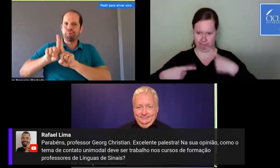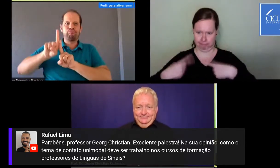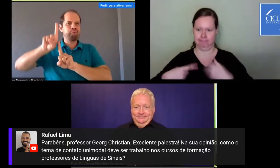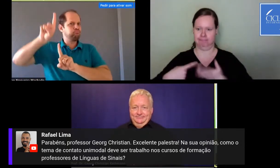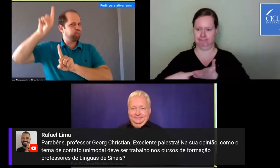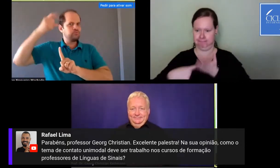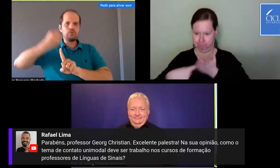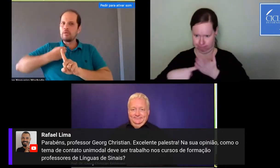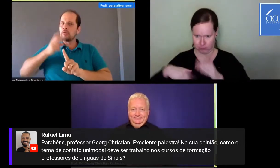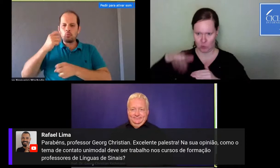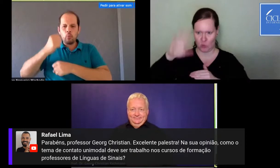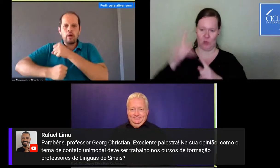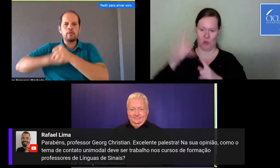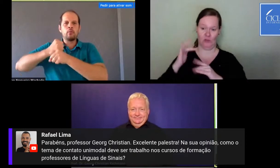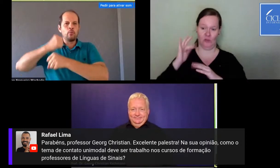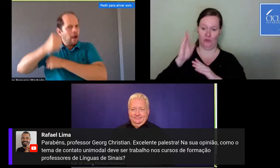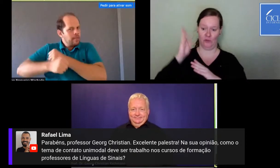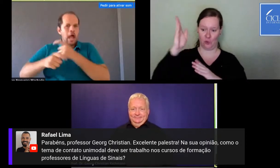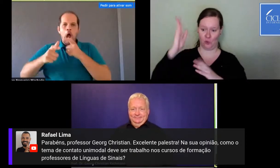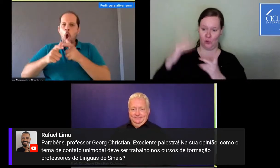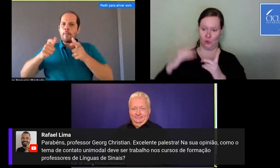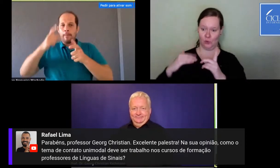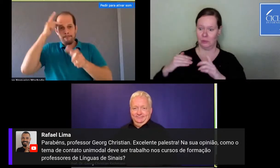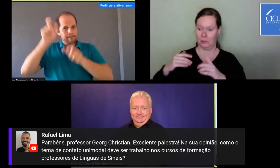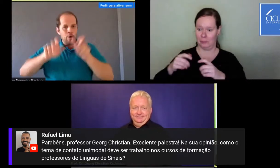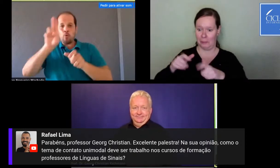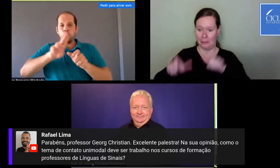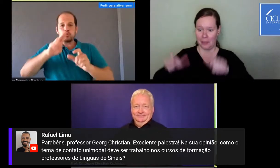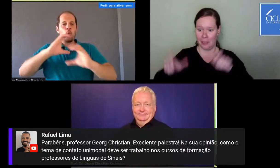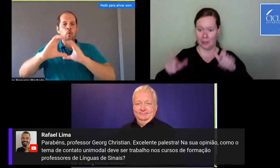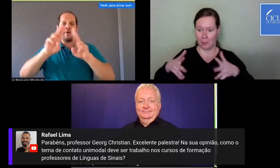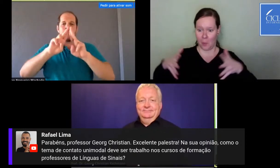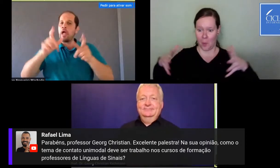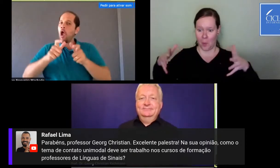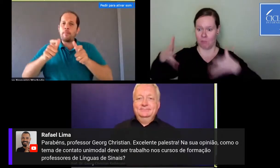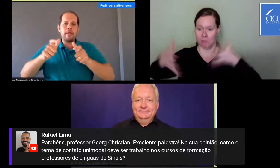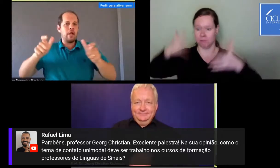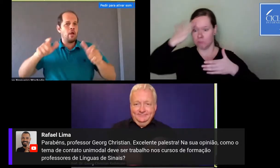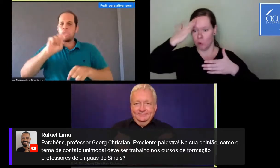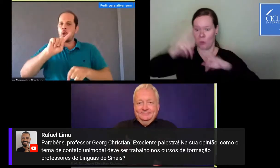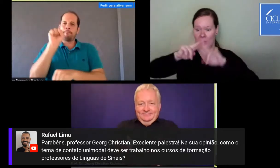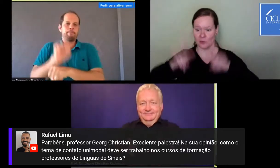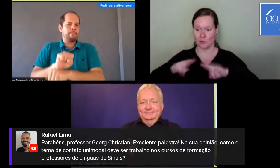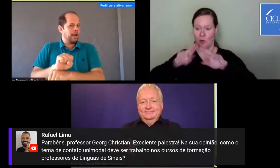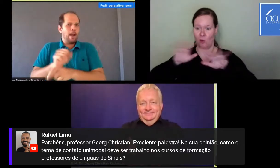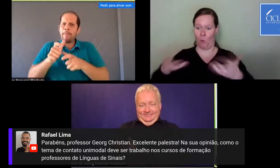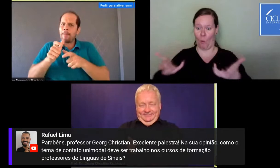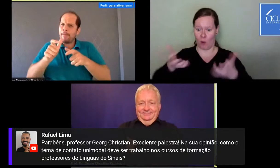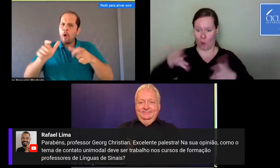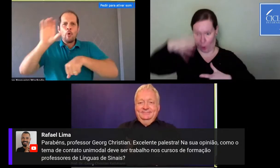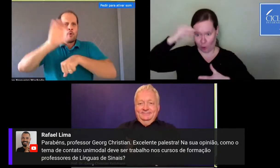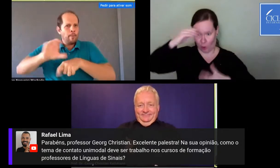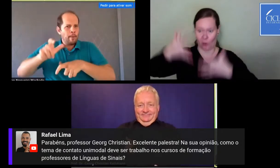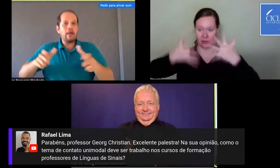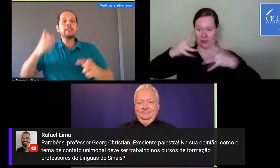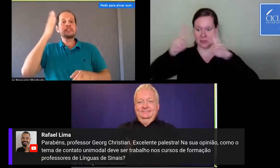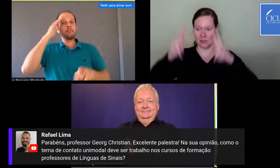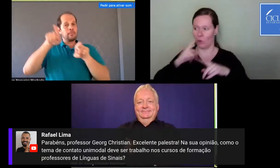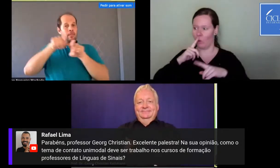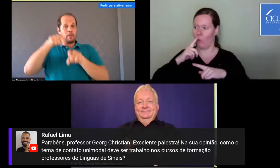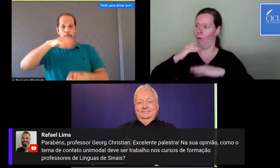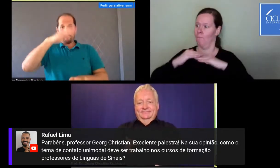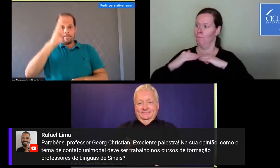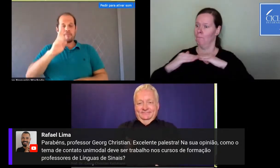né? Eu espero que nos próximos anos esse interesse aumente por esse assunto, que a gente